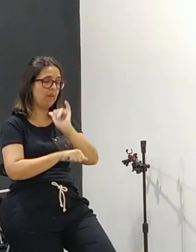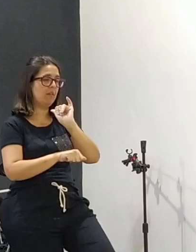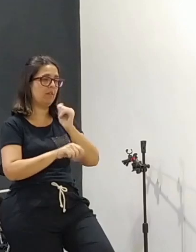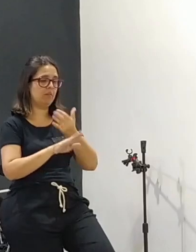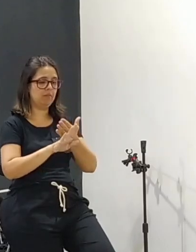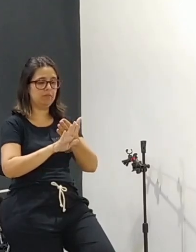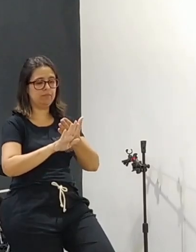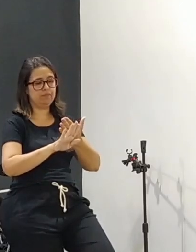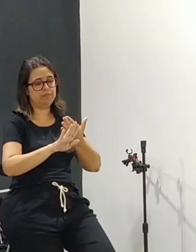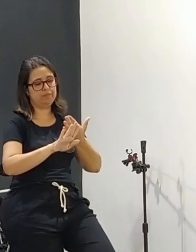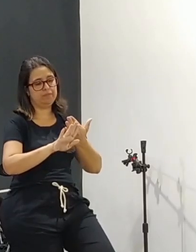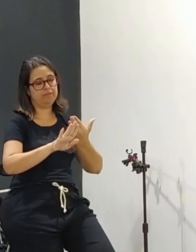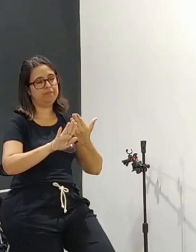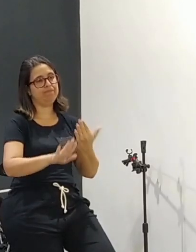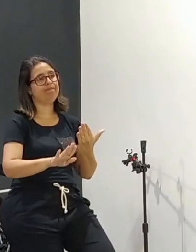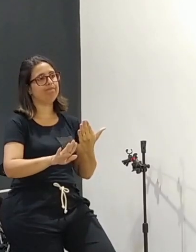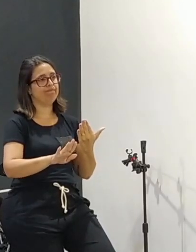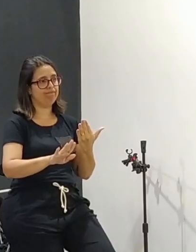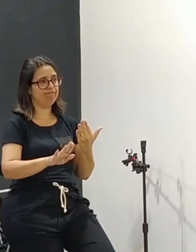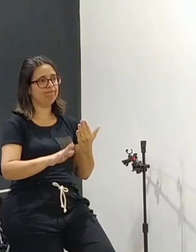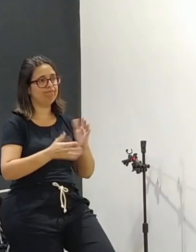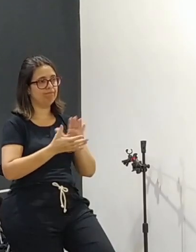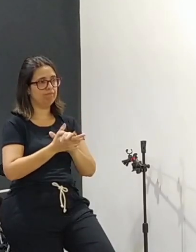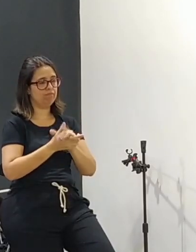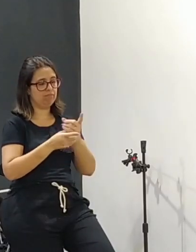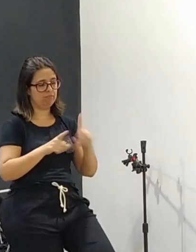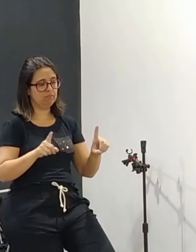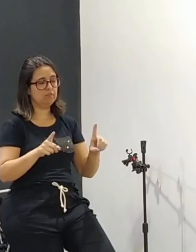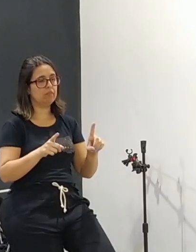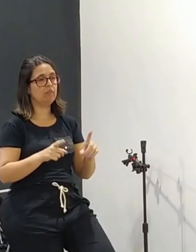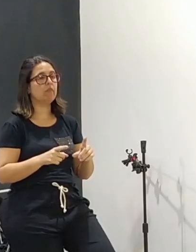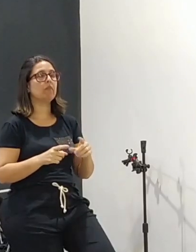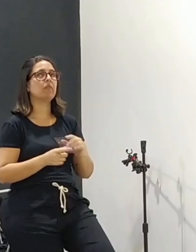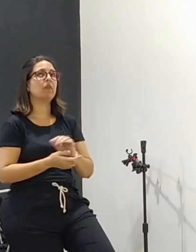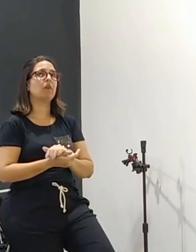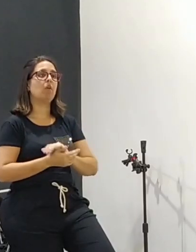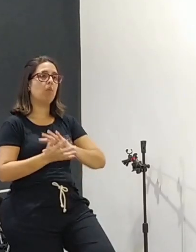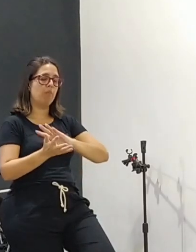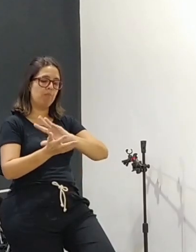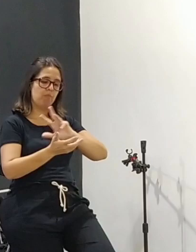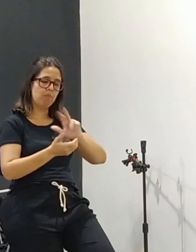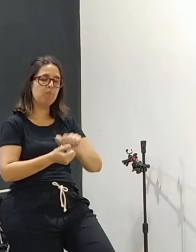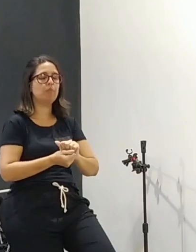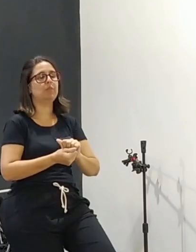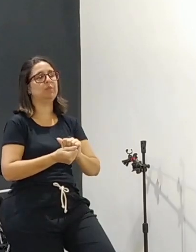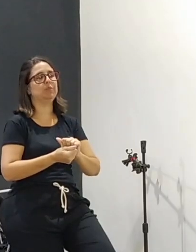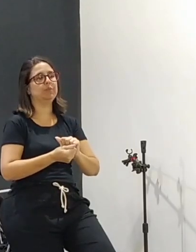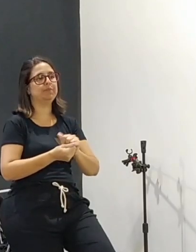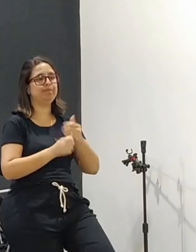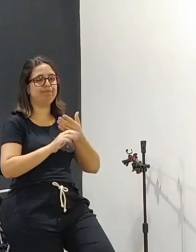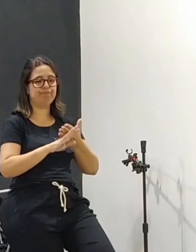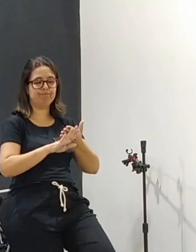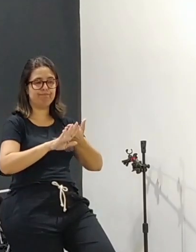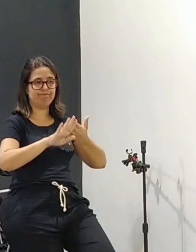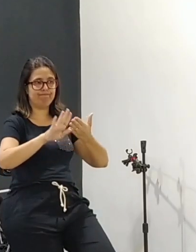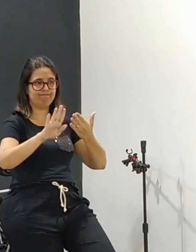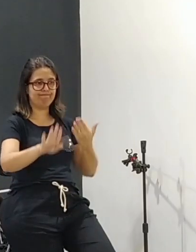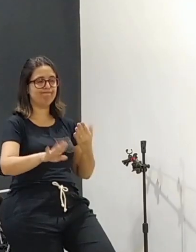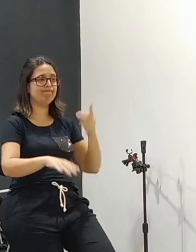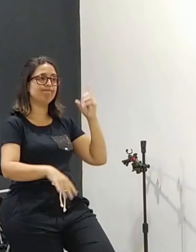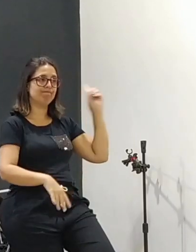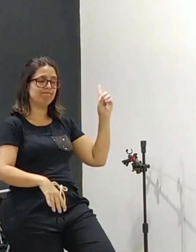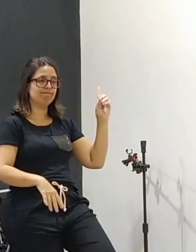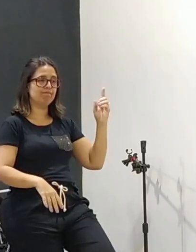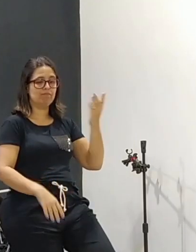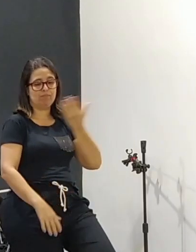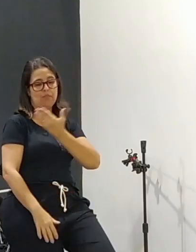marido. O mundo nos separa de Deus. Aquele que é amigo do mundo é inimigo de Deus. A amizade com o